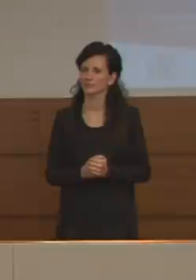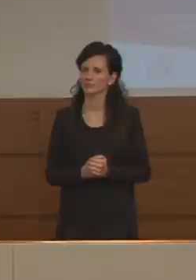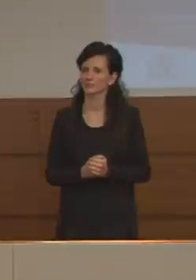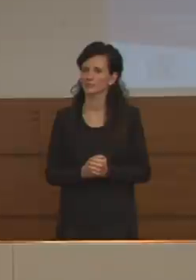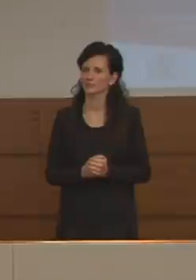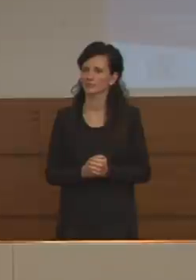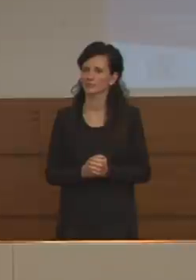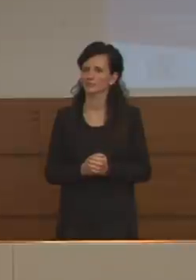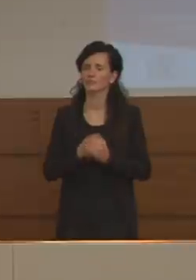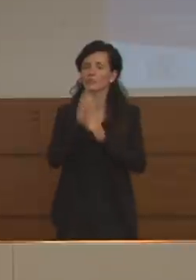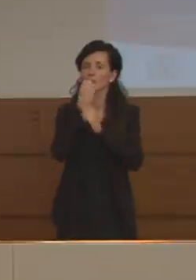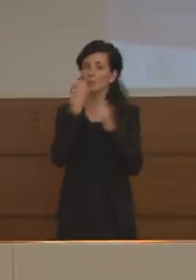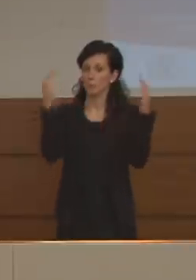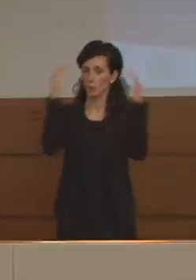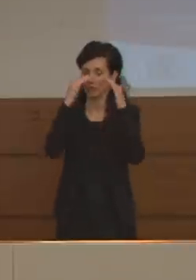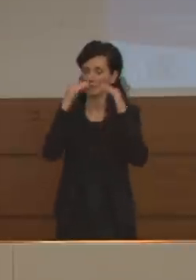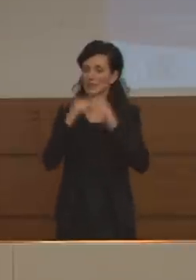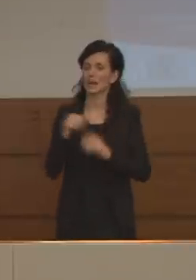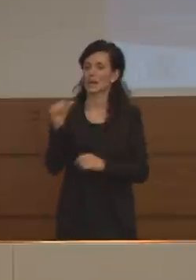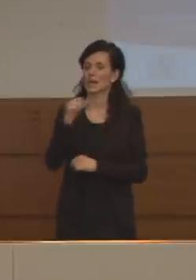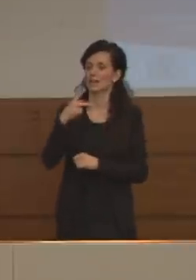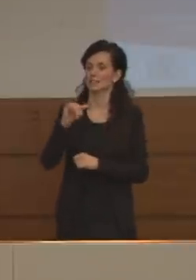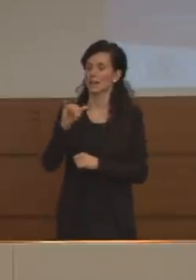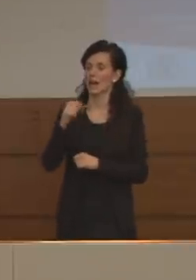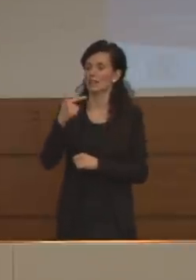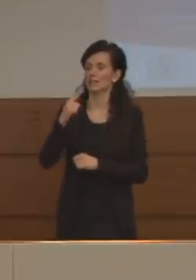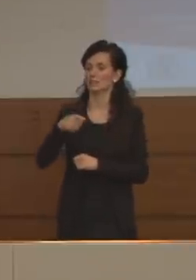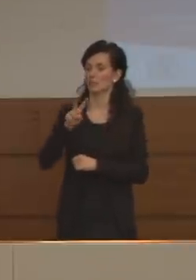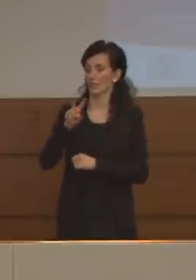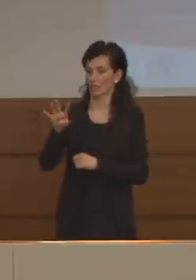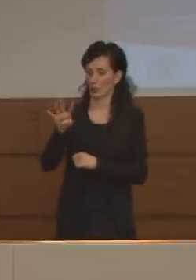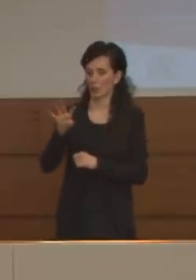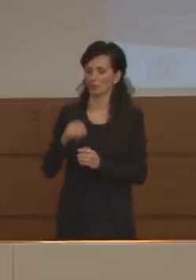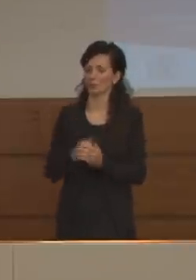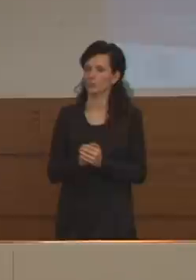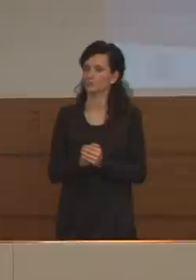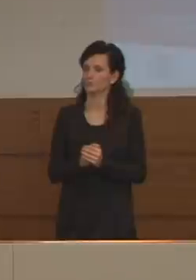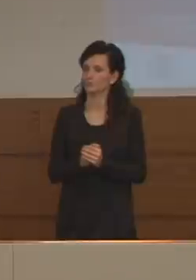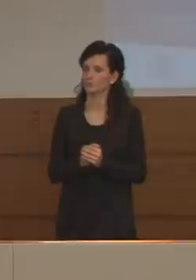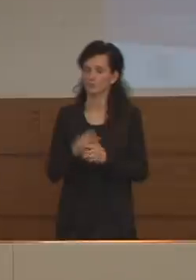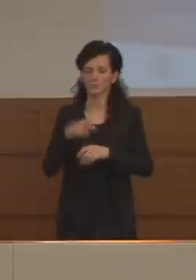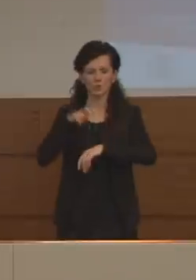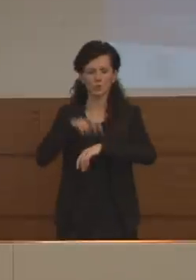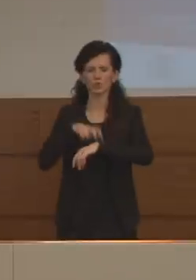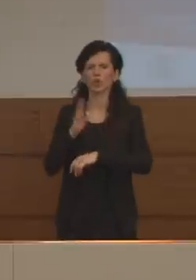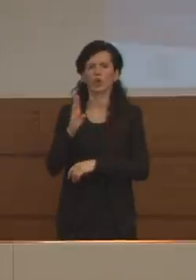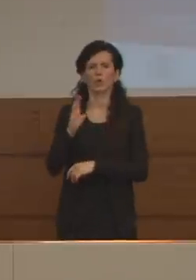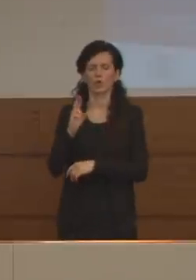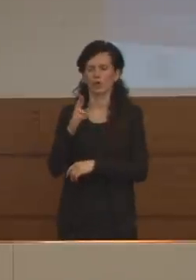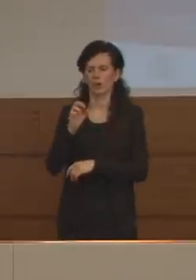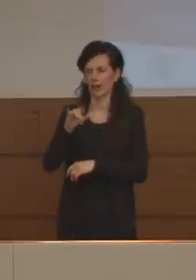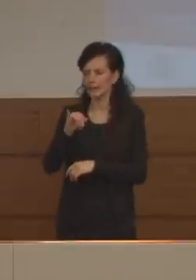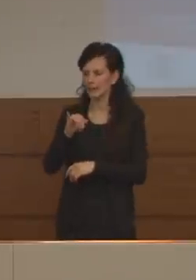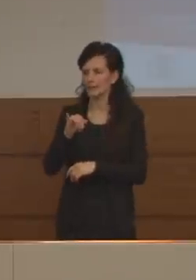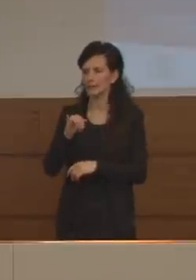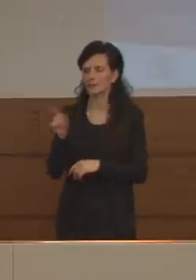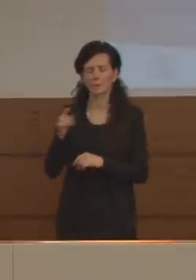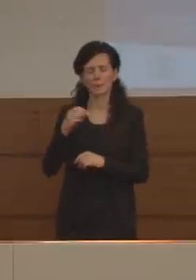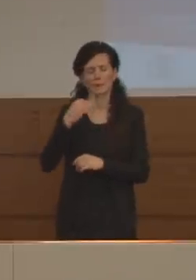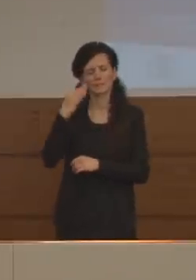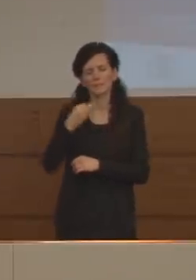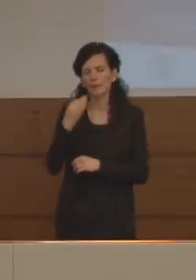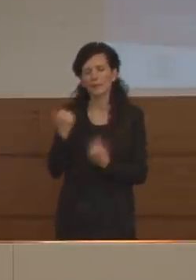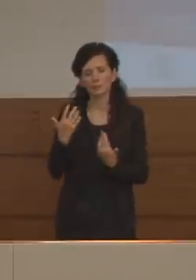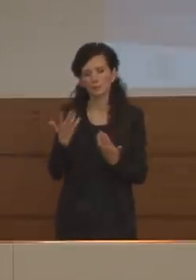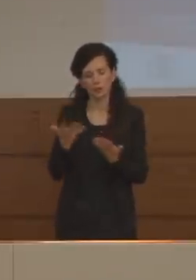buonasera paola motta sky tg24 dottor borrelli lei spesso rinvia le